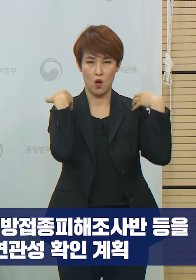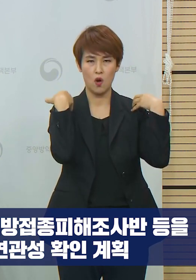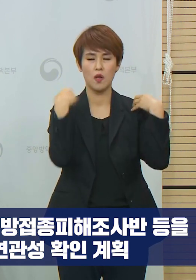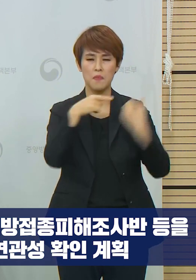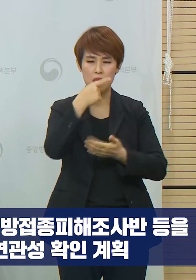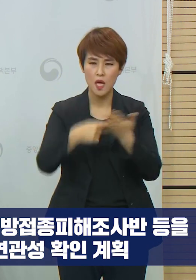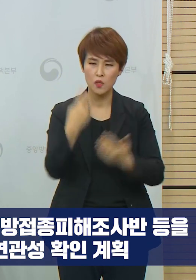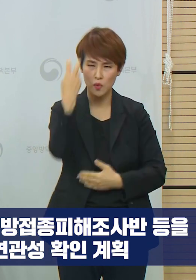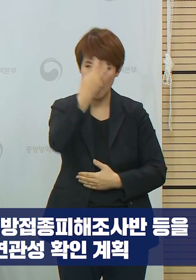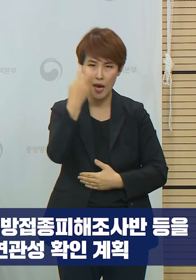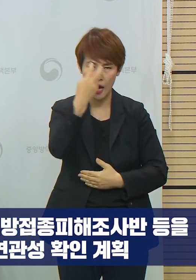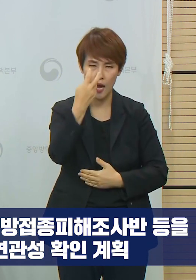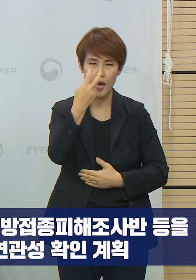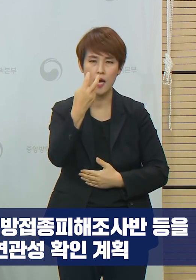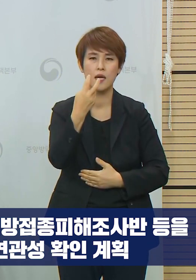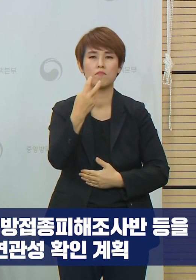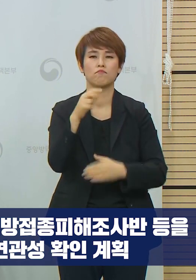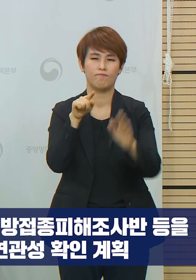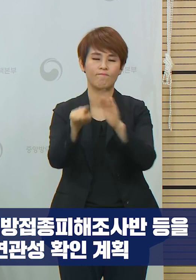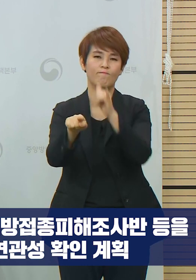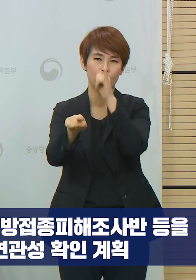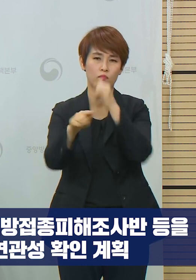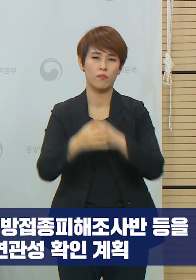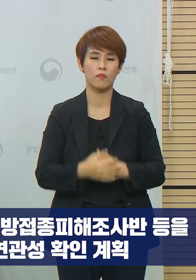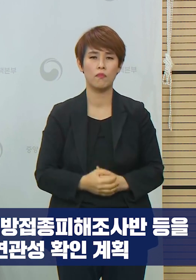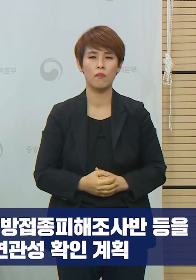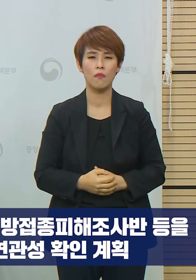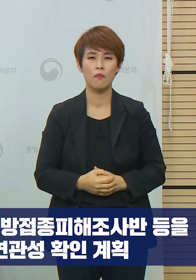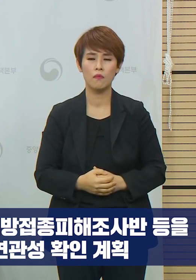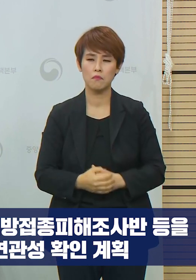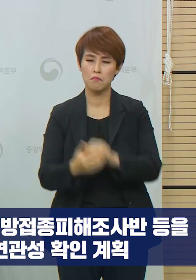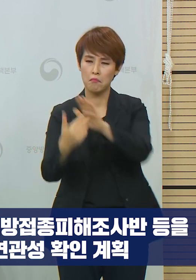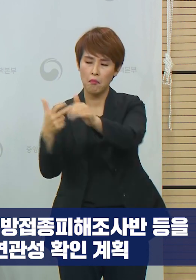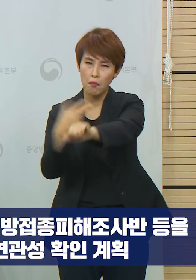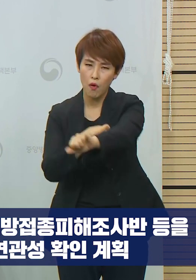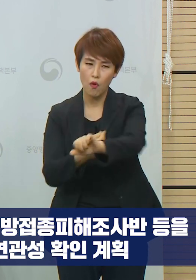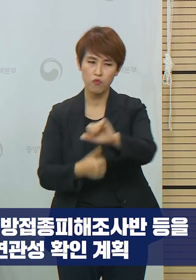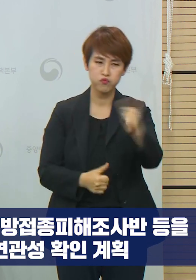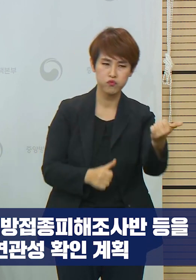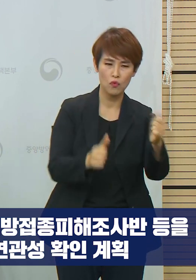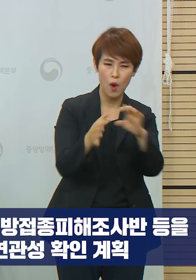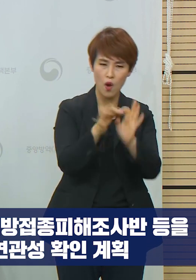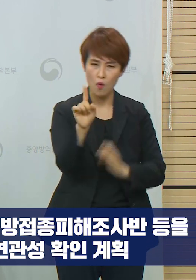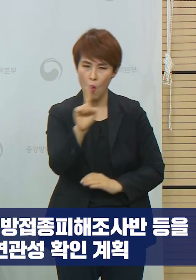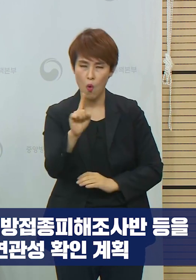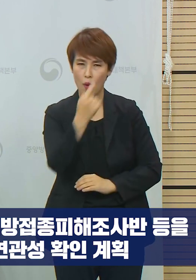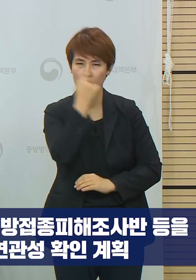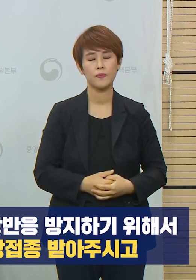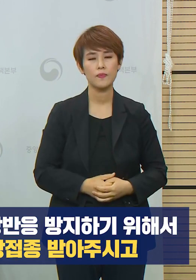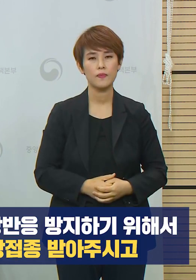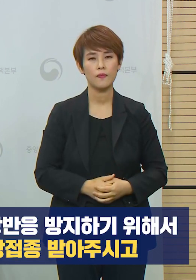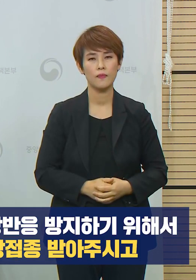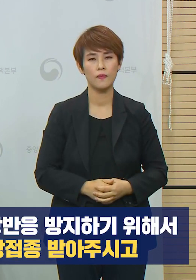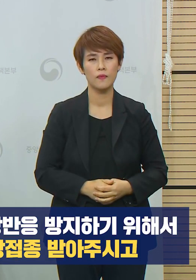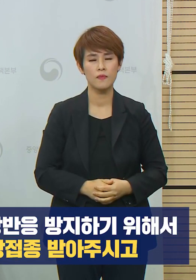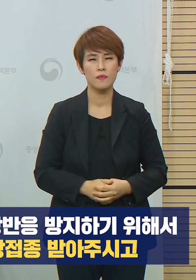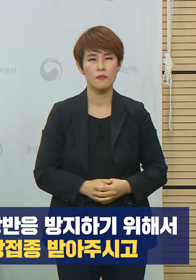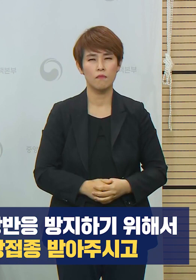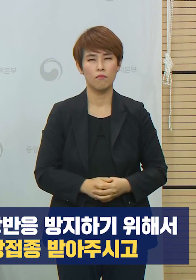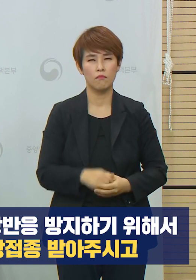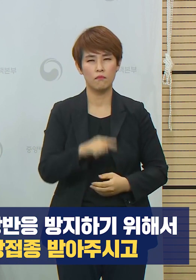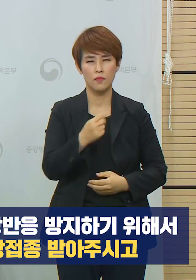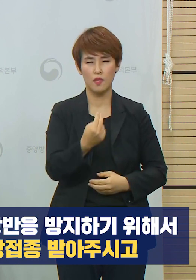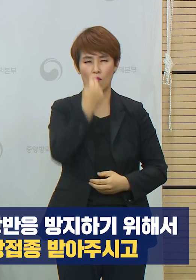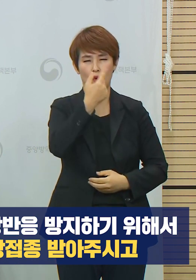예방접종 피해조사반 검토 등을 통해서 예방접종과의 연관성을 확인할 계획입니다.